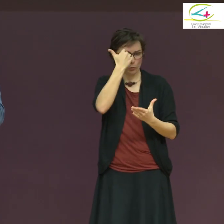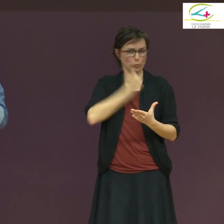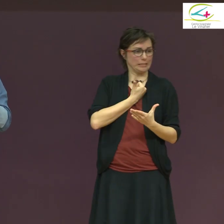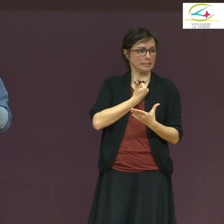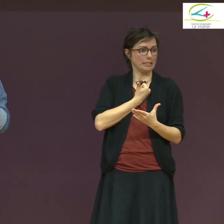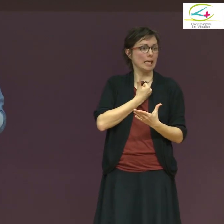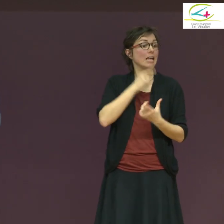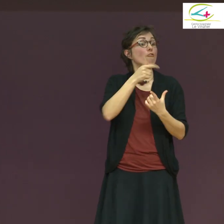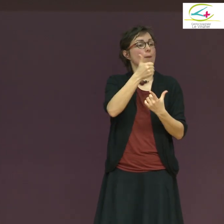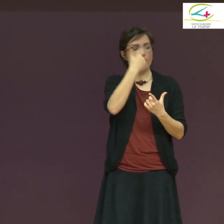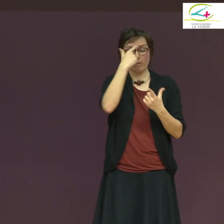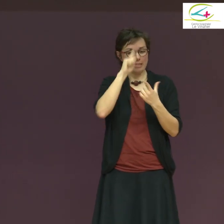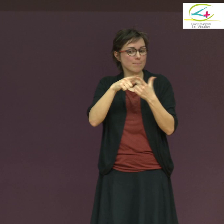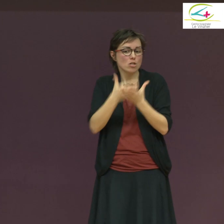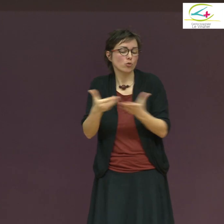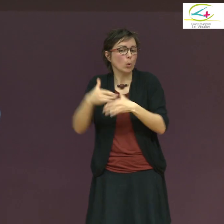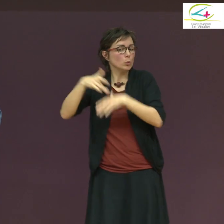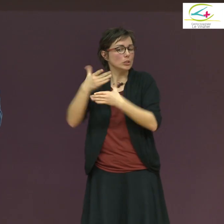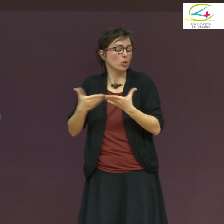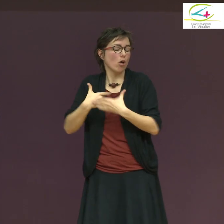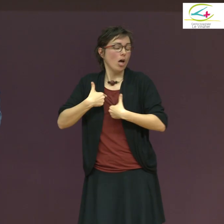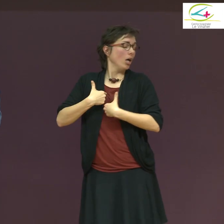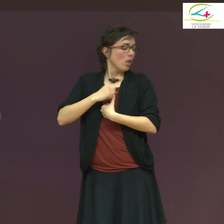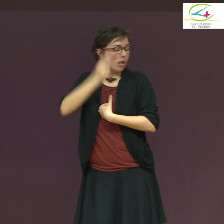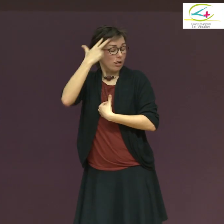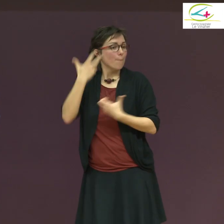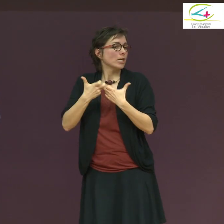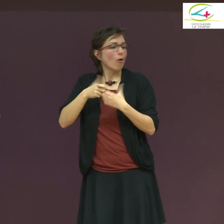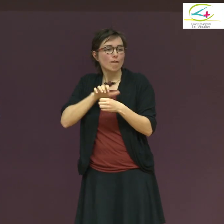le bout du trauma, et notamment du viol.